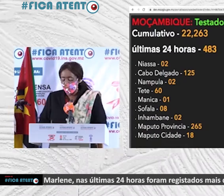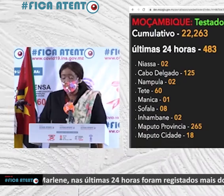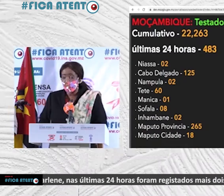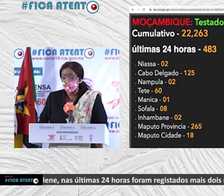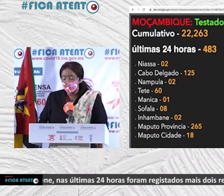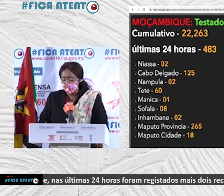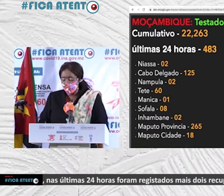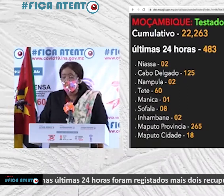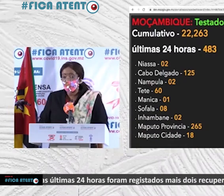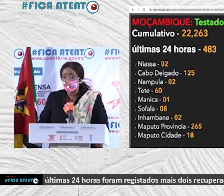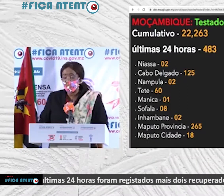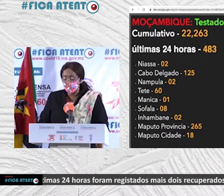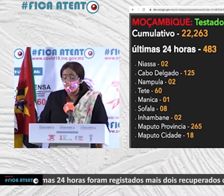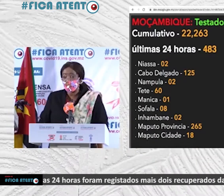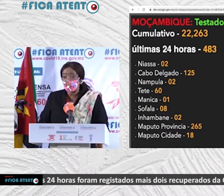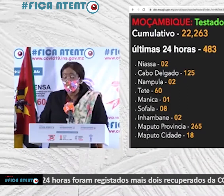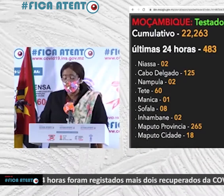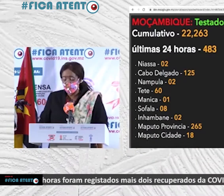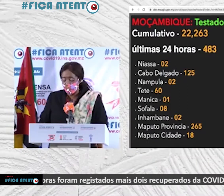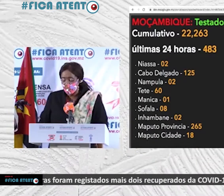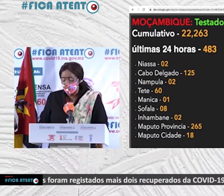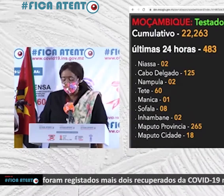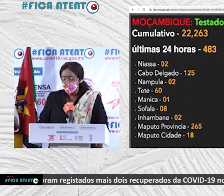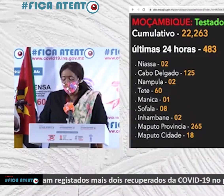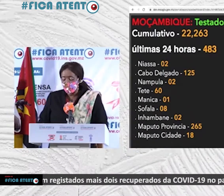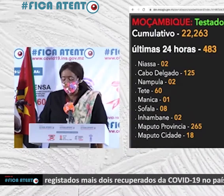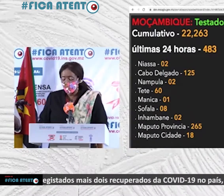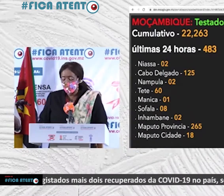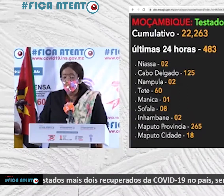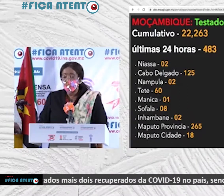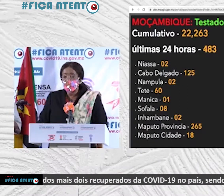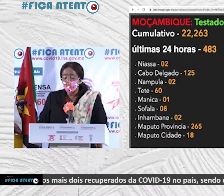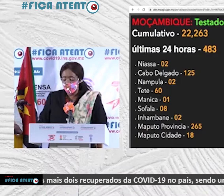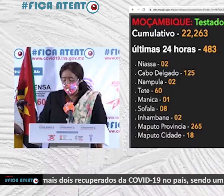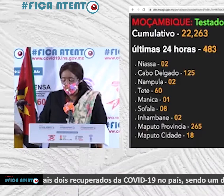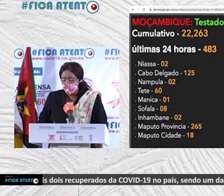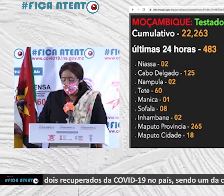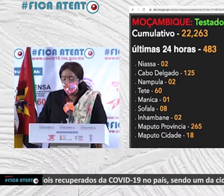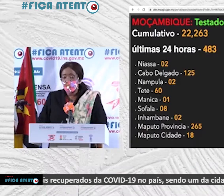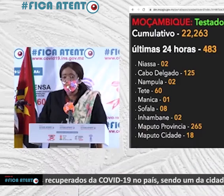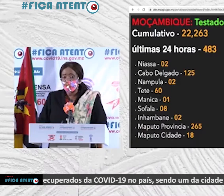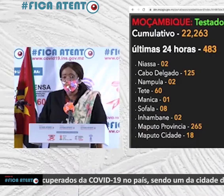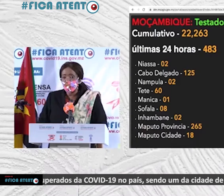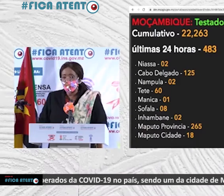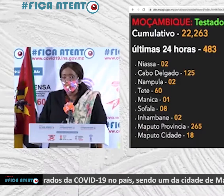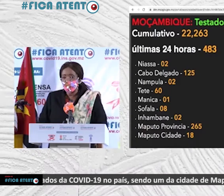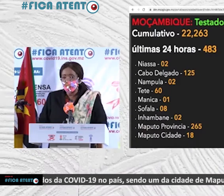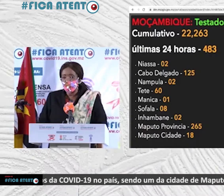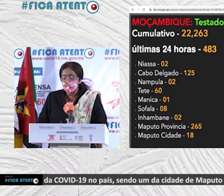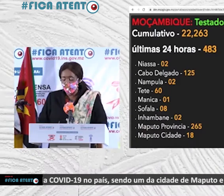estado a aumentar significativamente no nosso país e neste momento contamos com um cumulativo